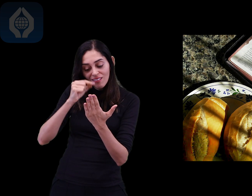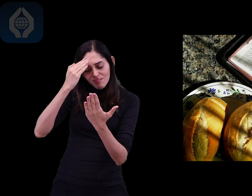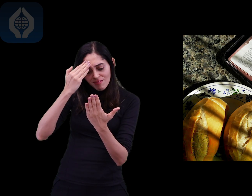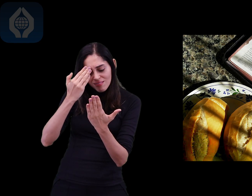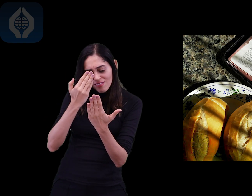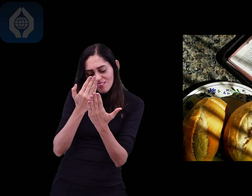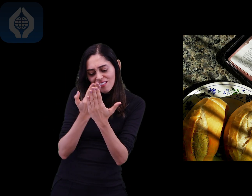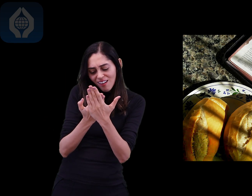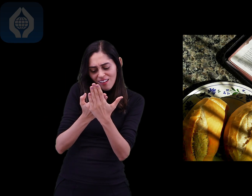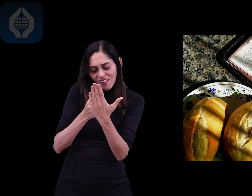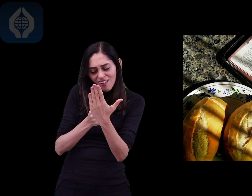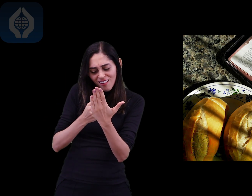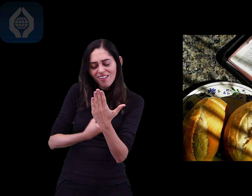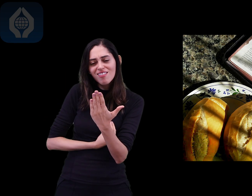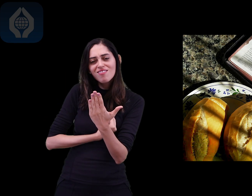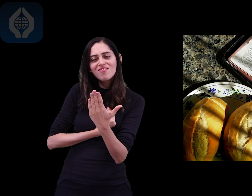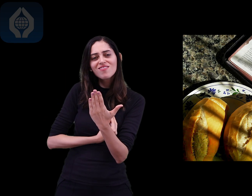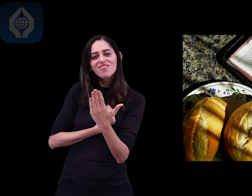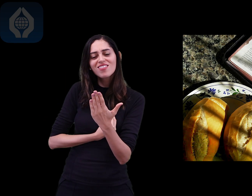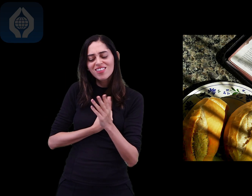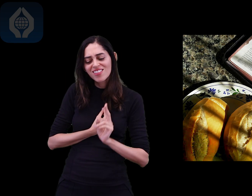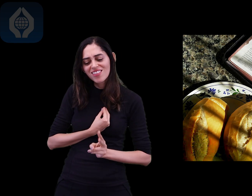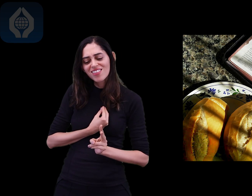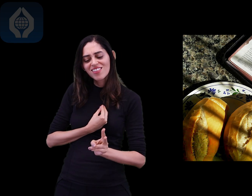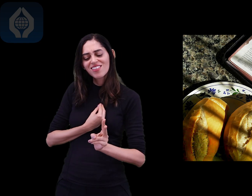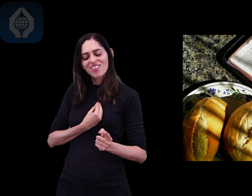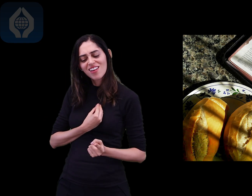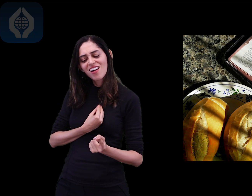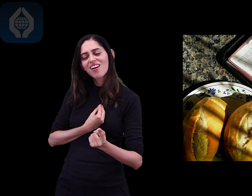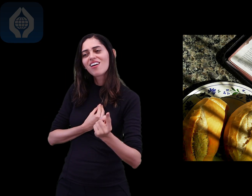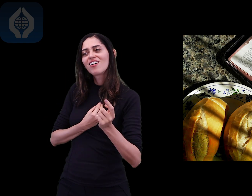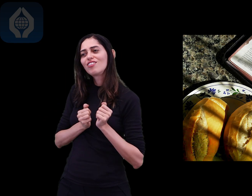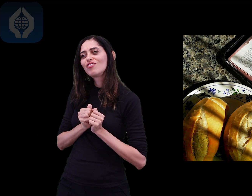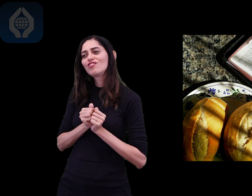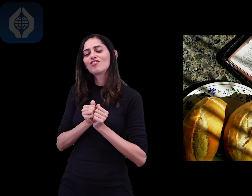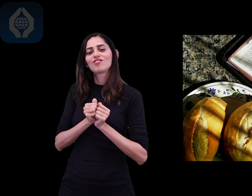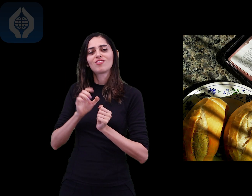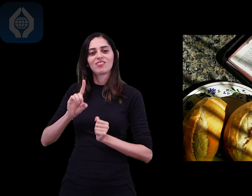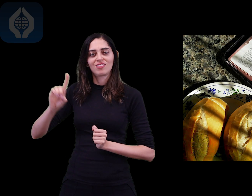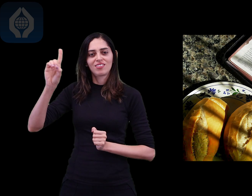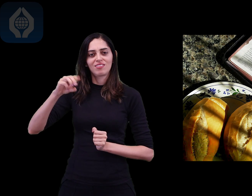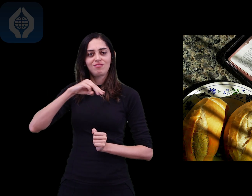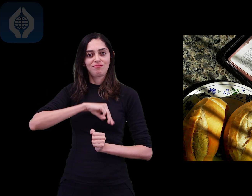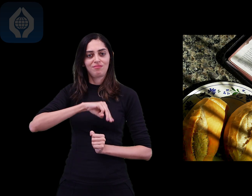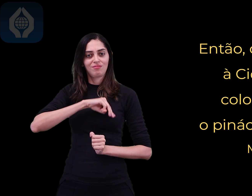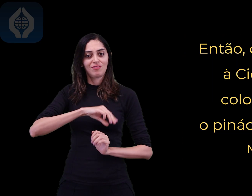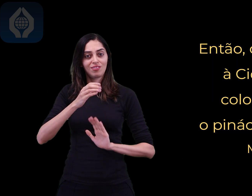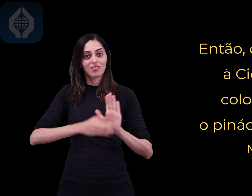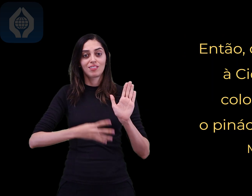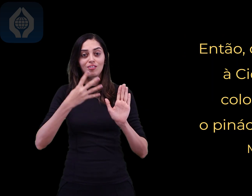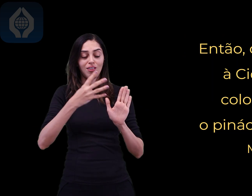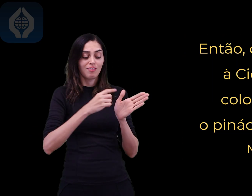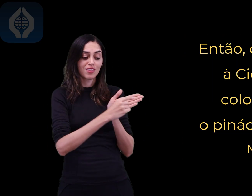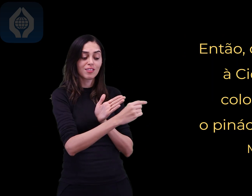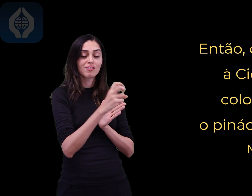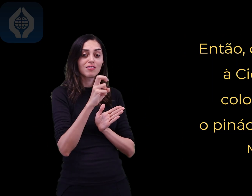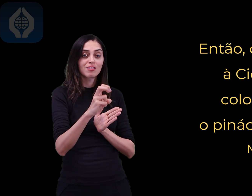crer nela para possamos viver para sempre com Deus. Em Mateus